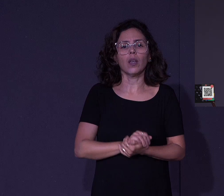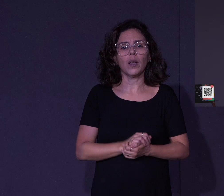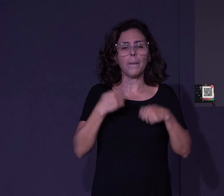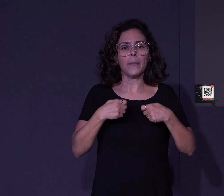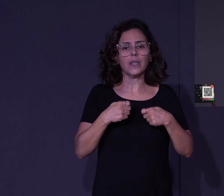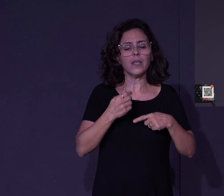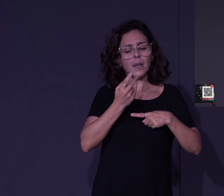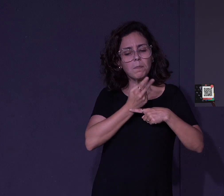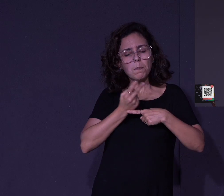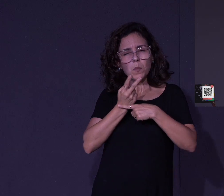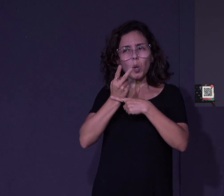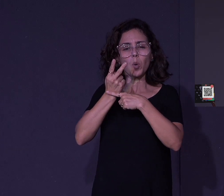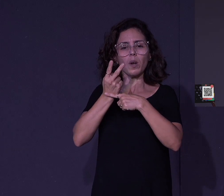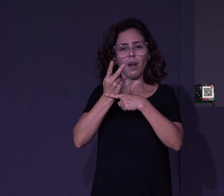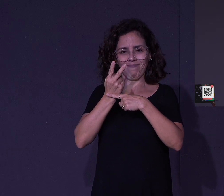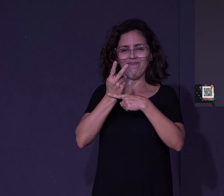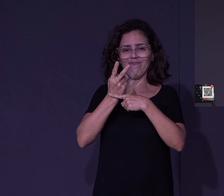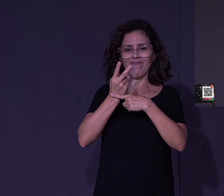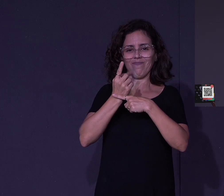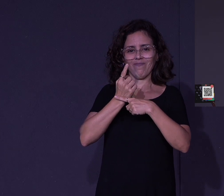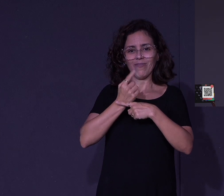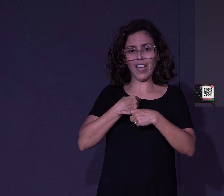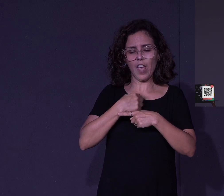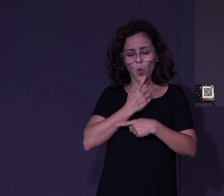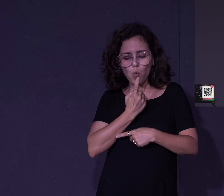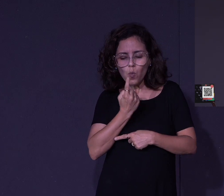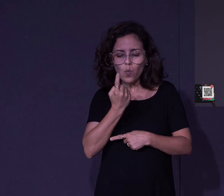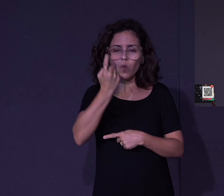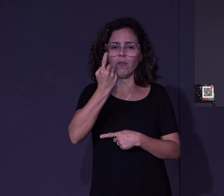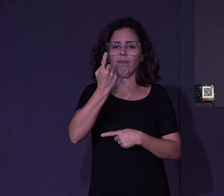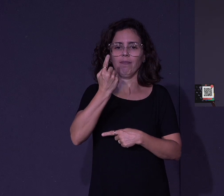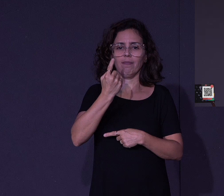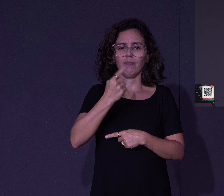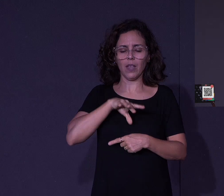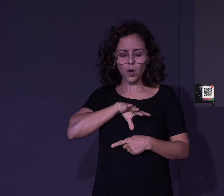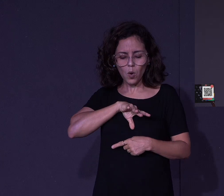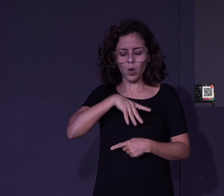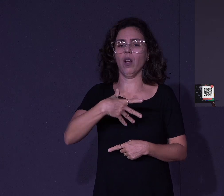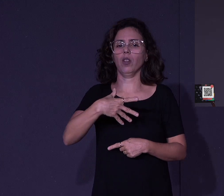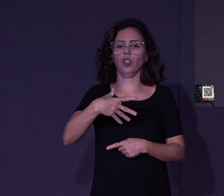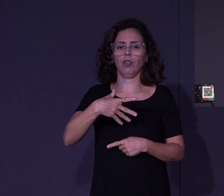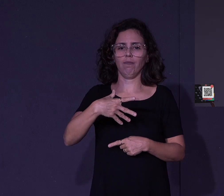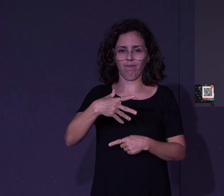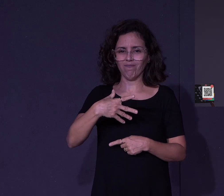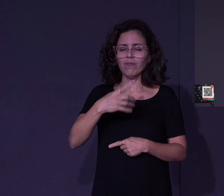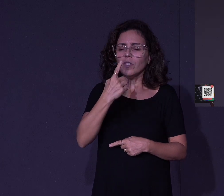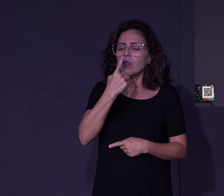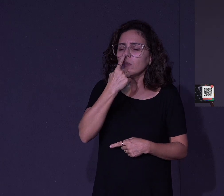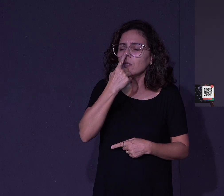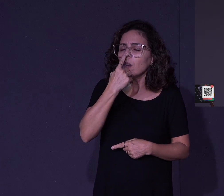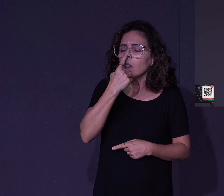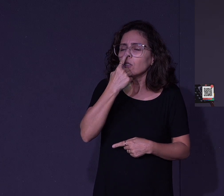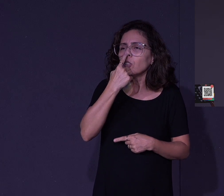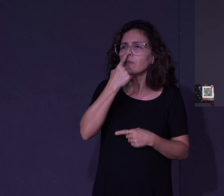Certeza é quando estou seguro para falar com honestidade, intimidade e abertamente.